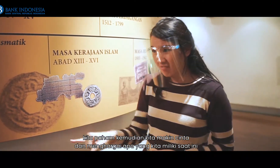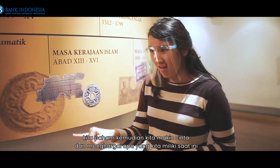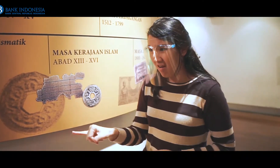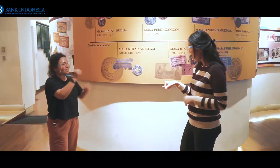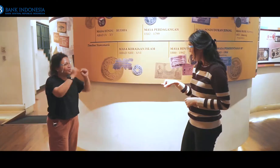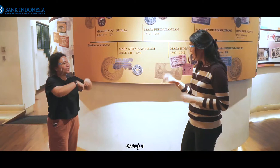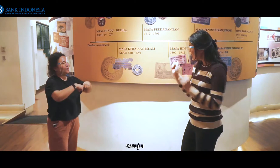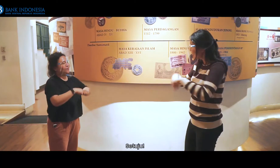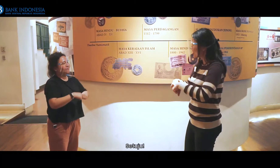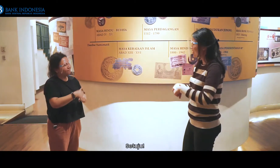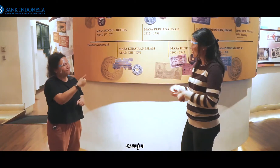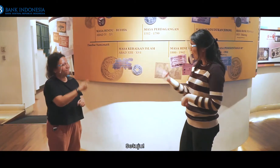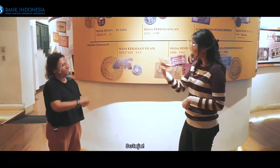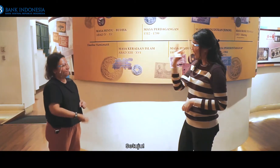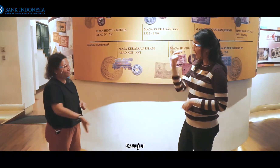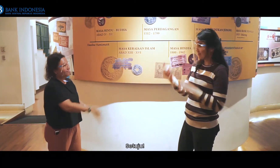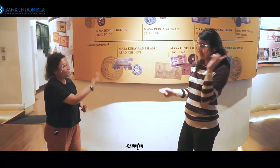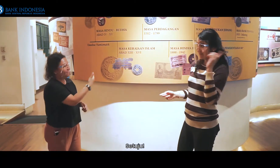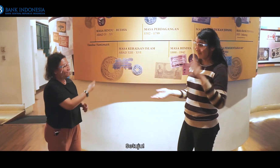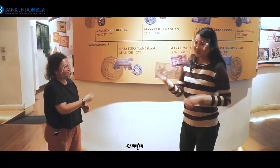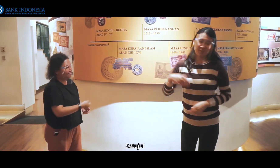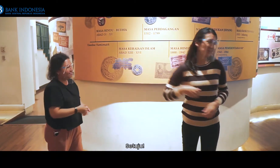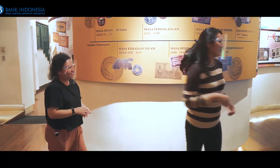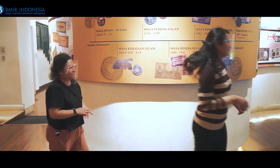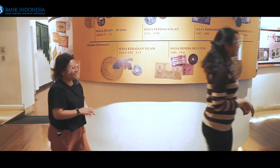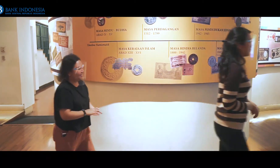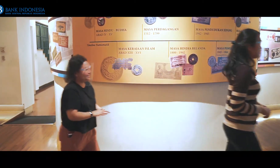ini. Setuju.